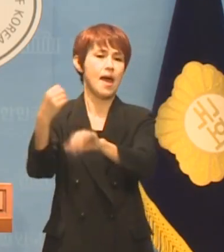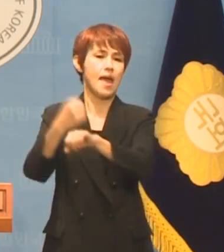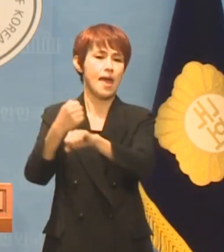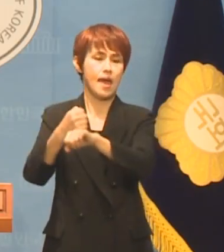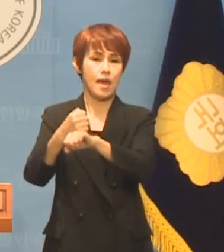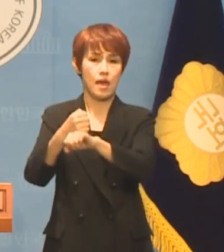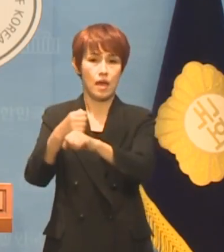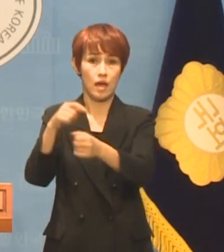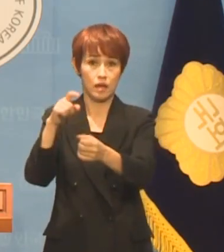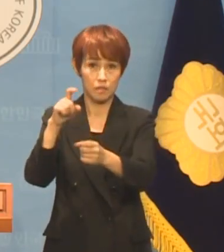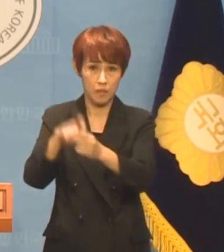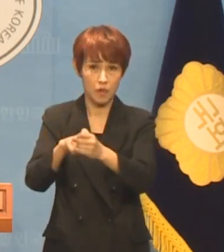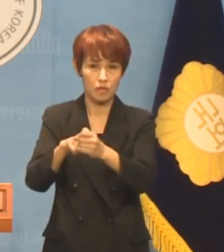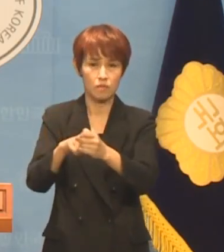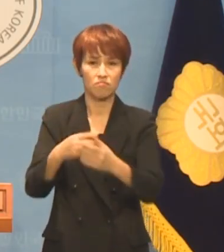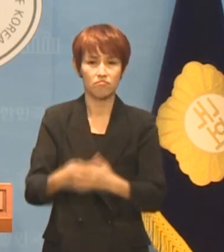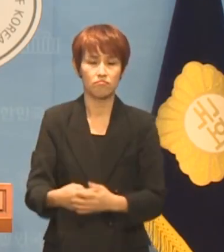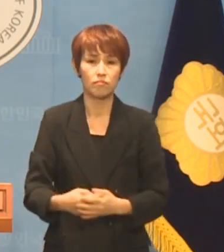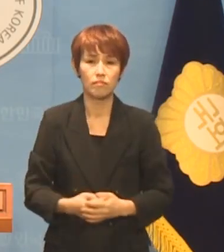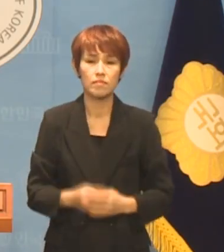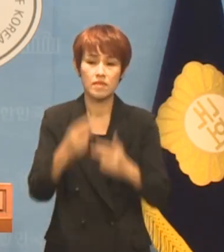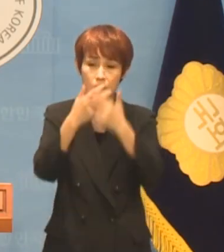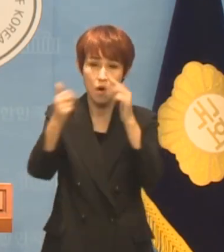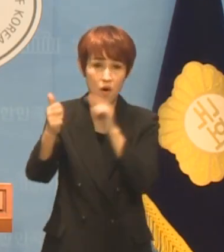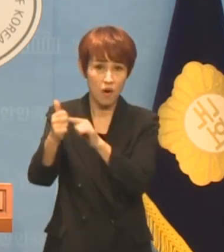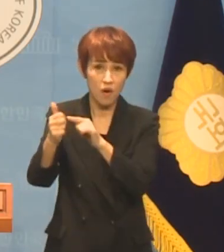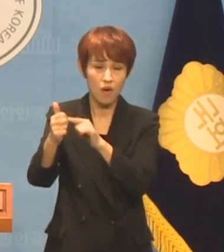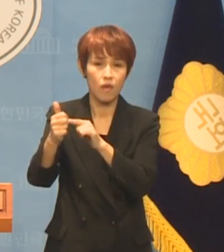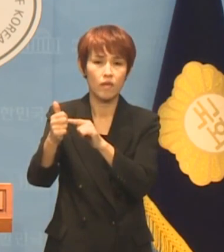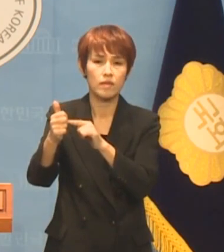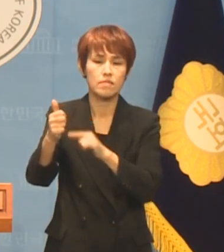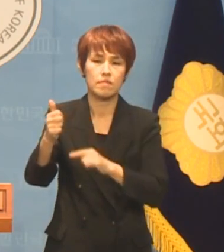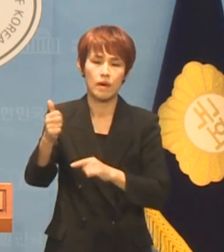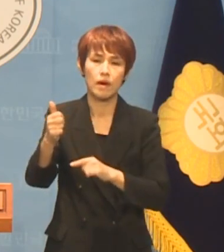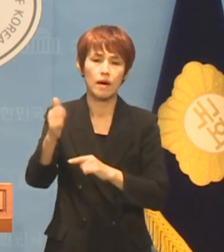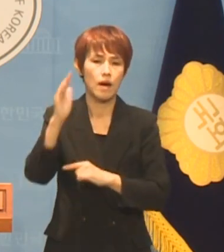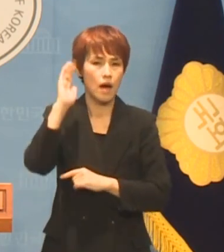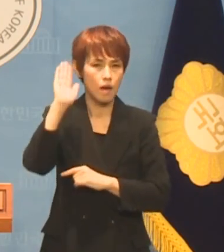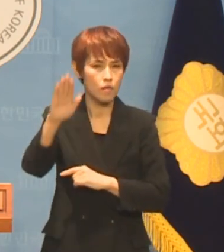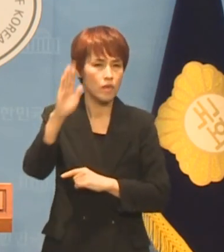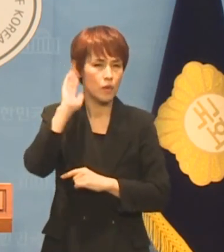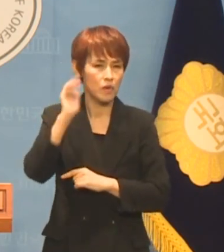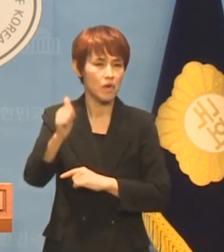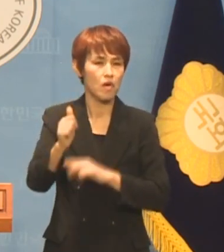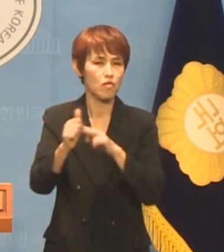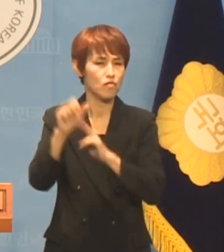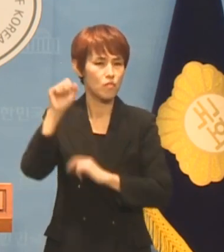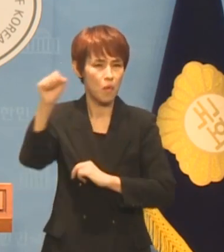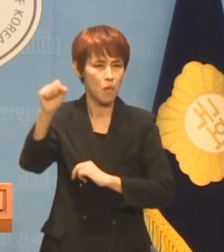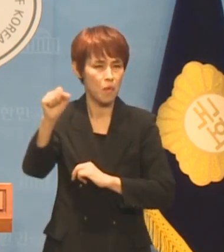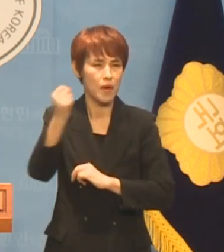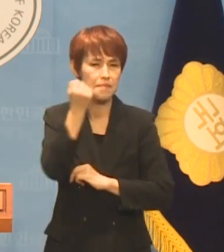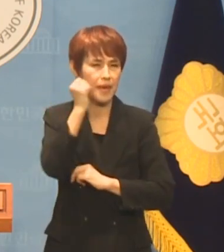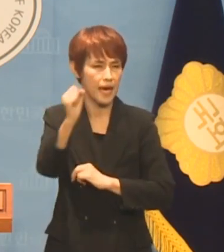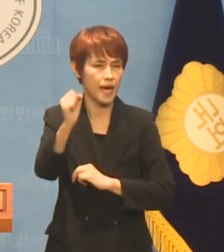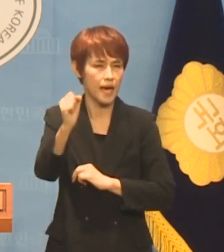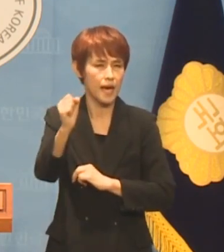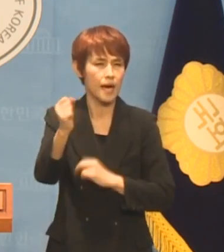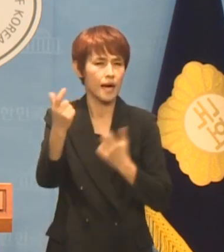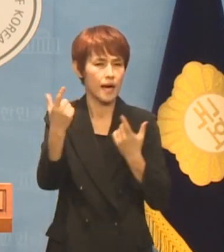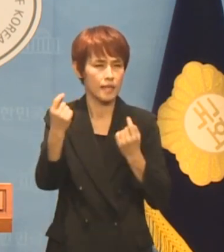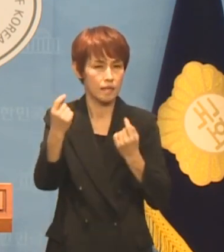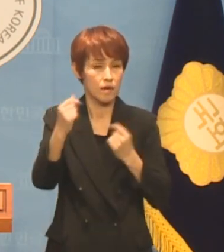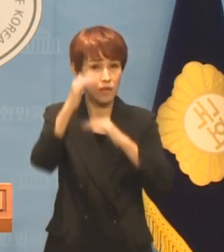결심으로 칼에 목이 찔렸던 이재명 대표가 가장 유력한 대권 후보임을 누차 강조하고 있습니다.